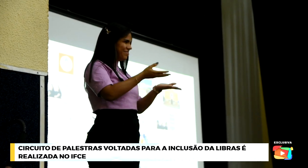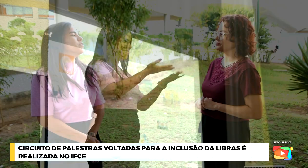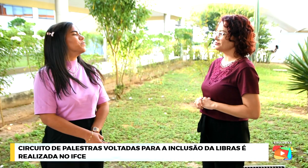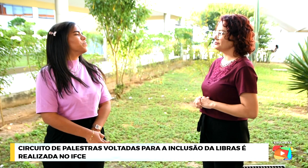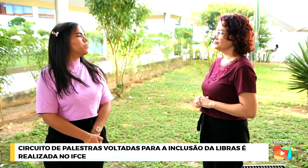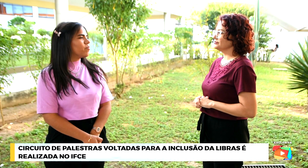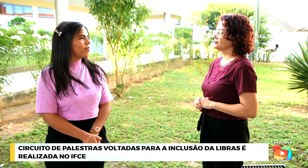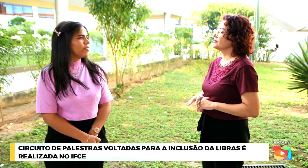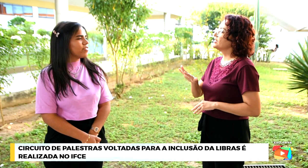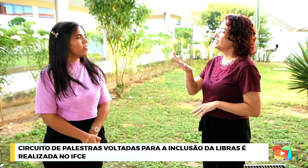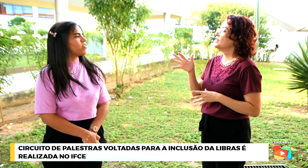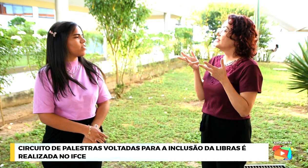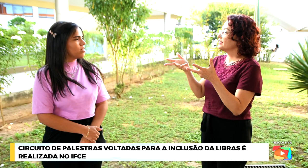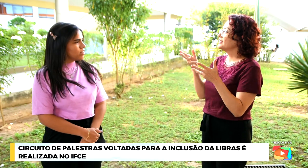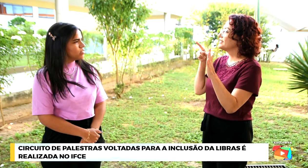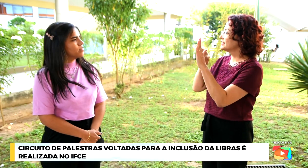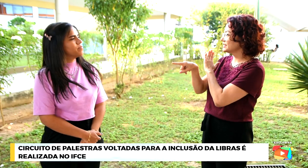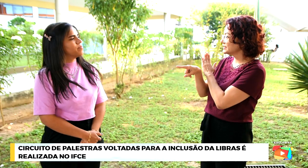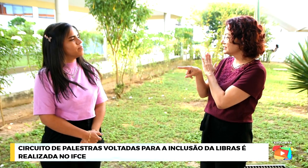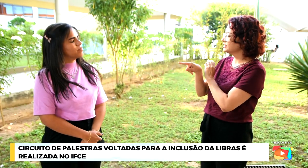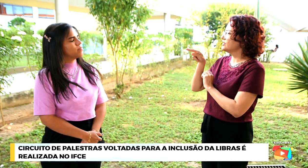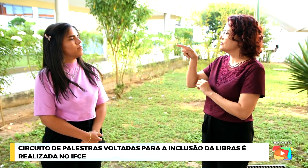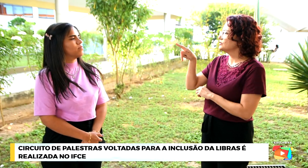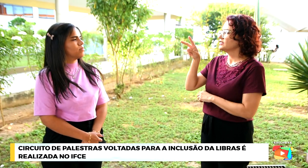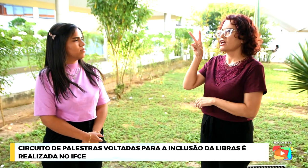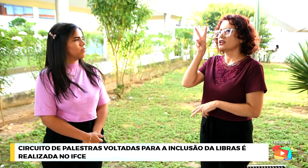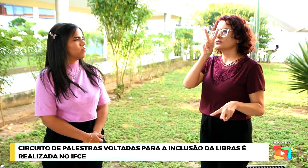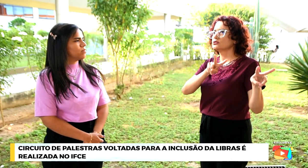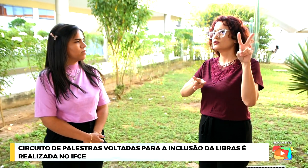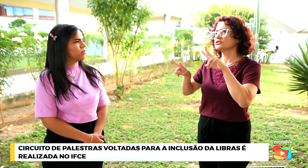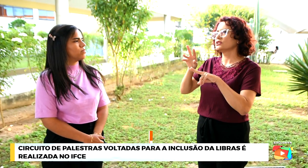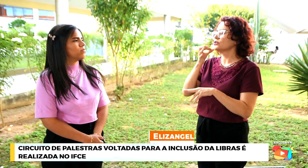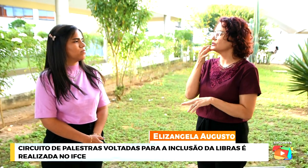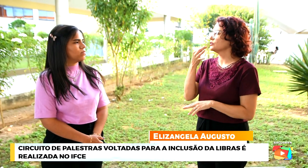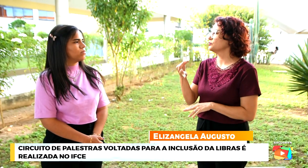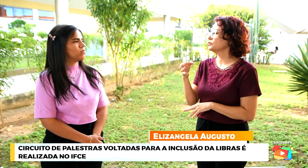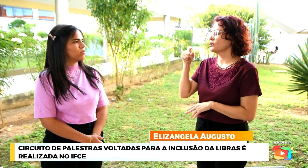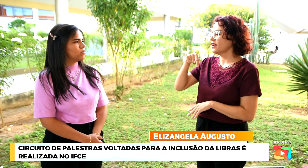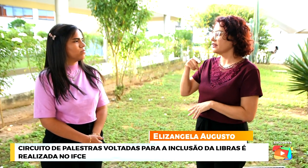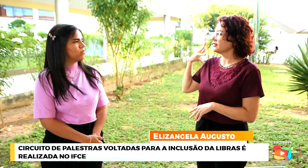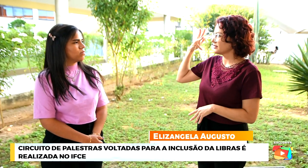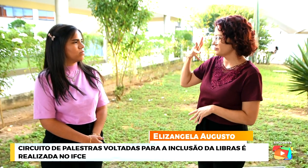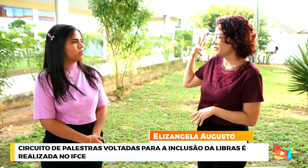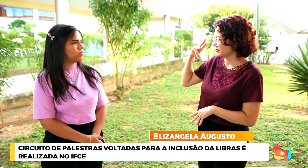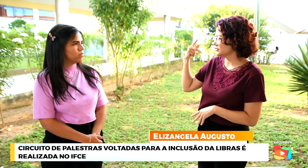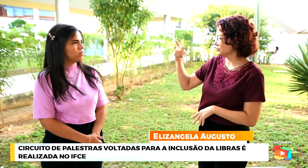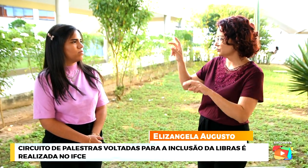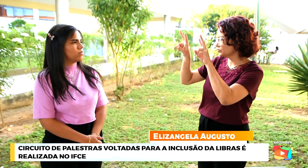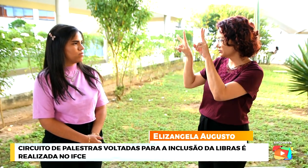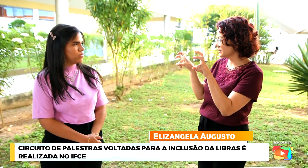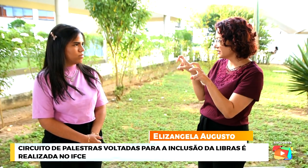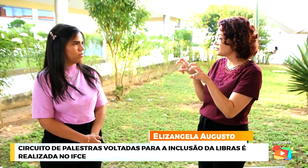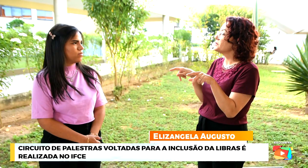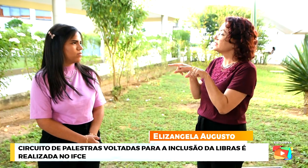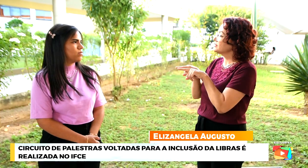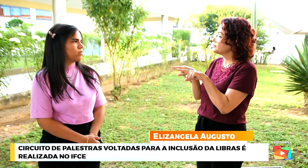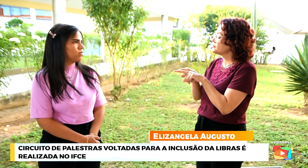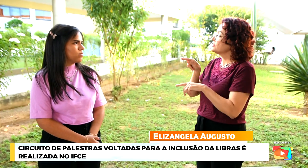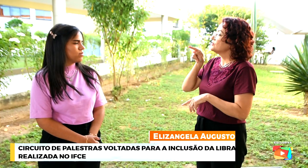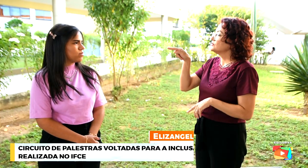Amanda, gente queria saber de você uma visão geral do que foi palestrado nesta tarde e também, claro, queremos saber de você a sua vivência quanto alunas